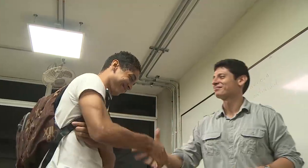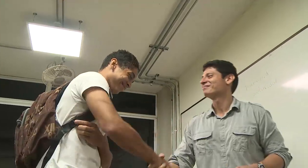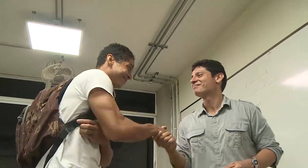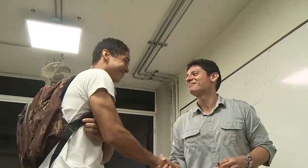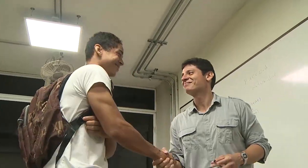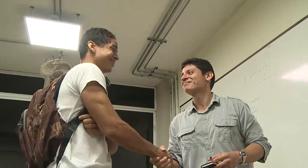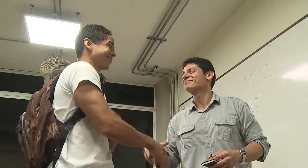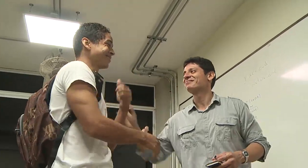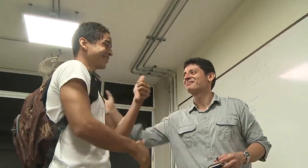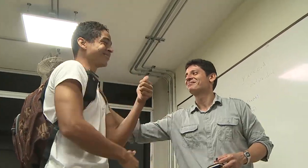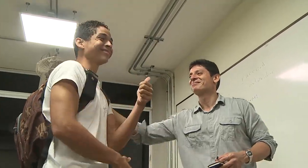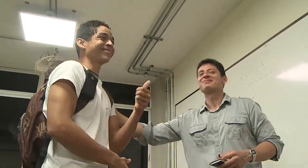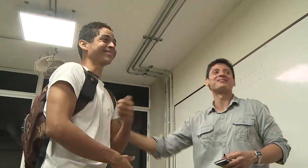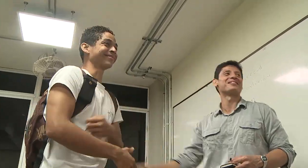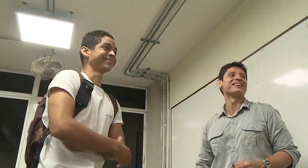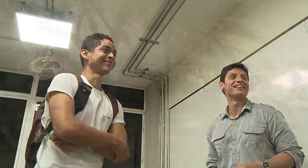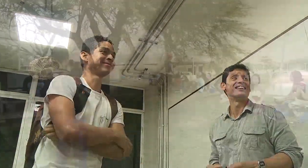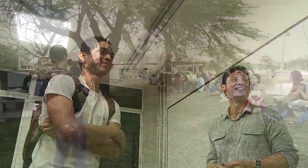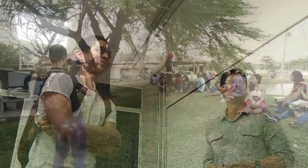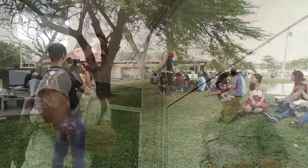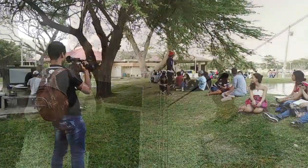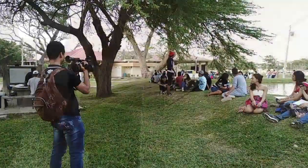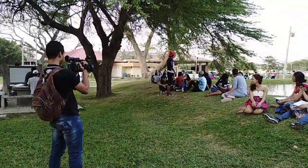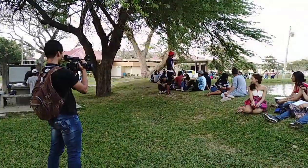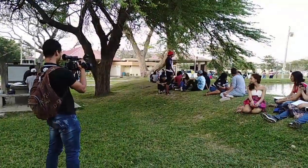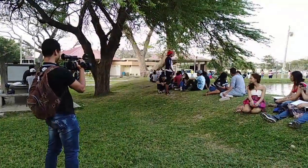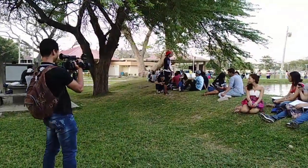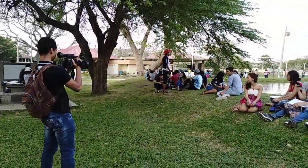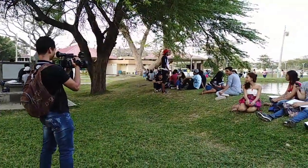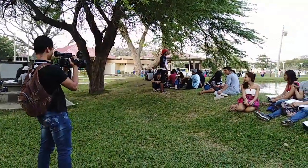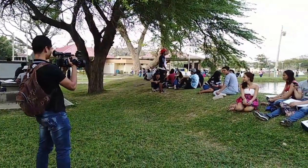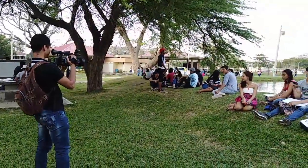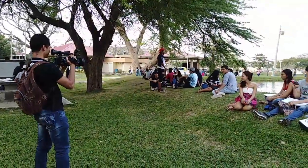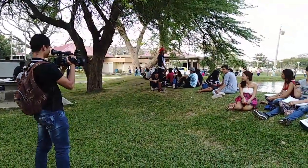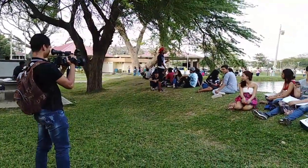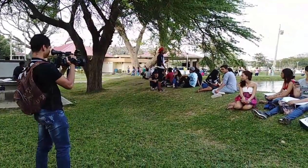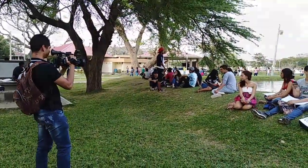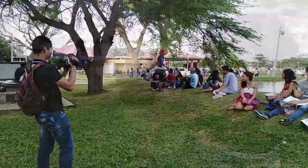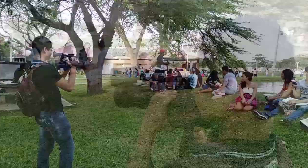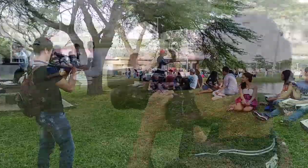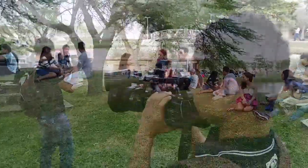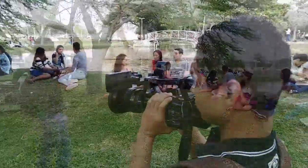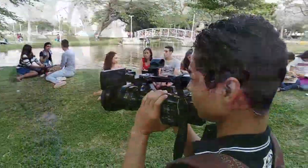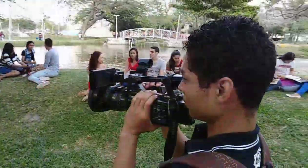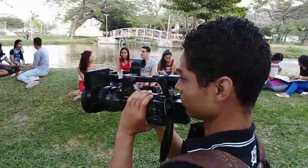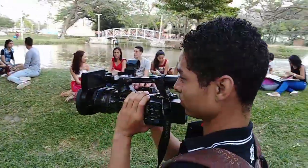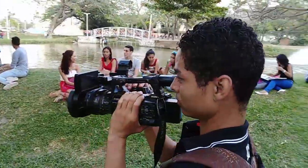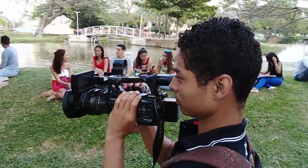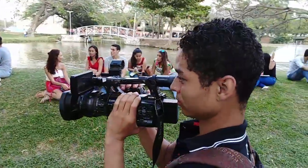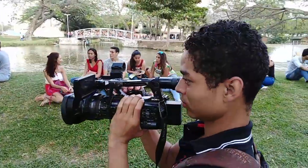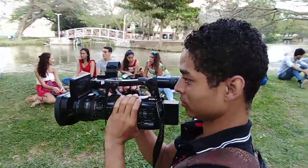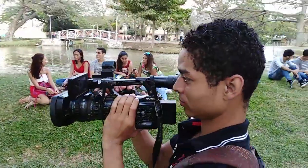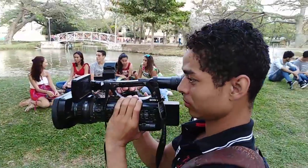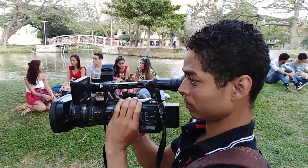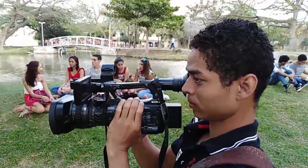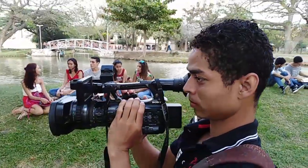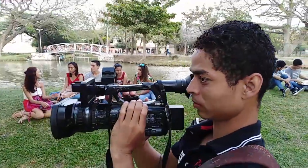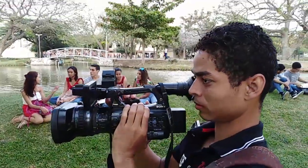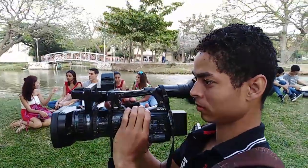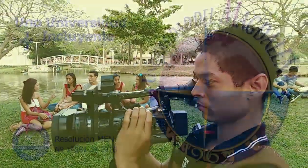esperanza y la tenacidad como salida a las vicisitudes, desarrollen sus talentos y culminen su formación académica de manera satisfactoria.